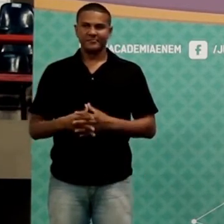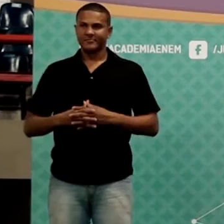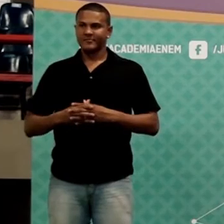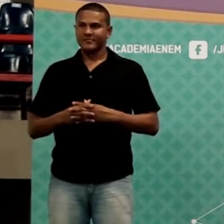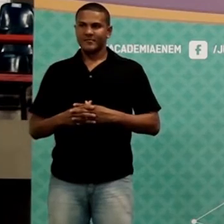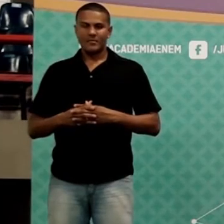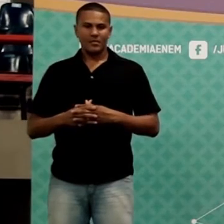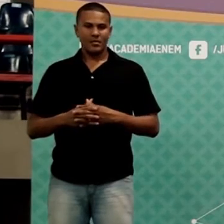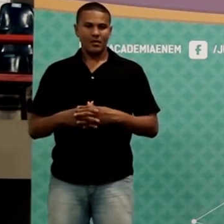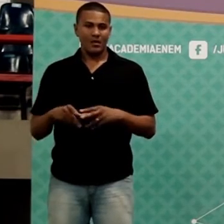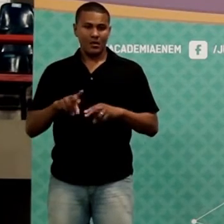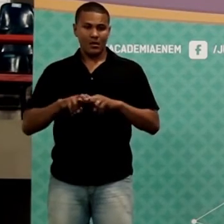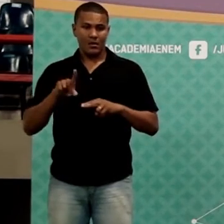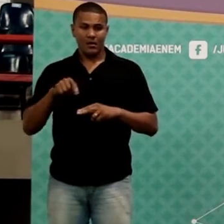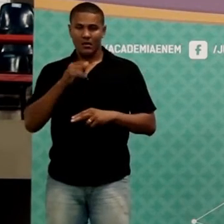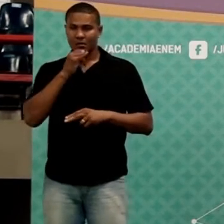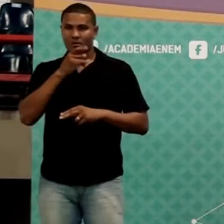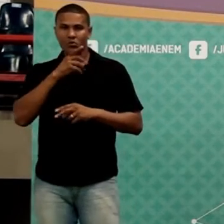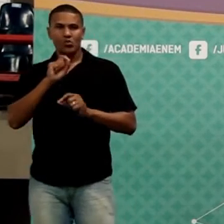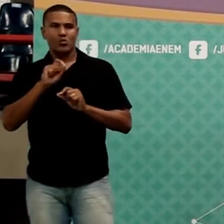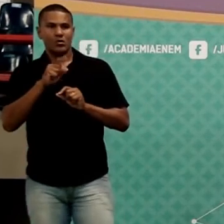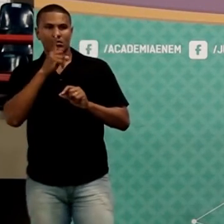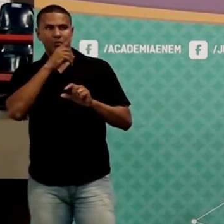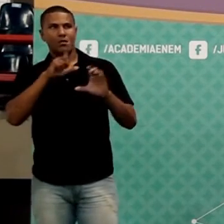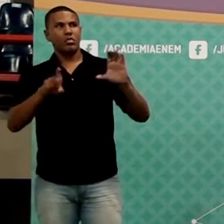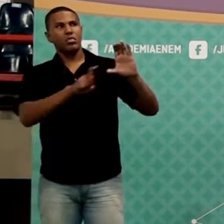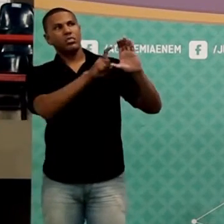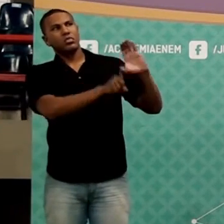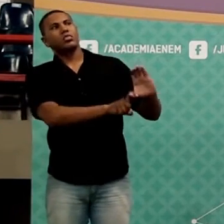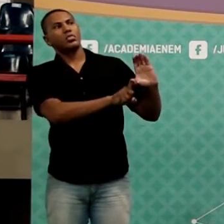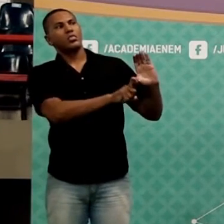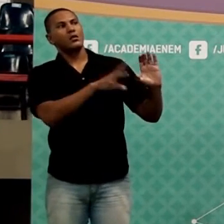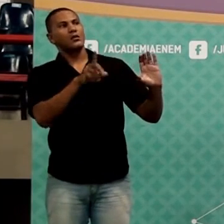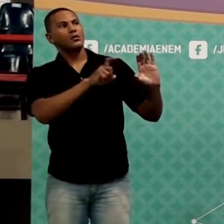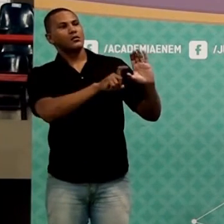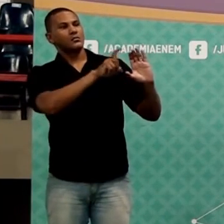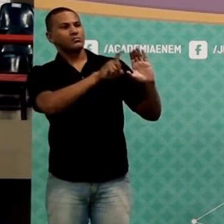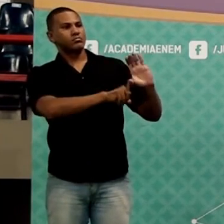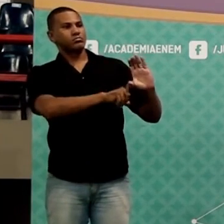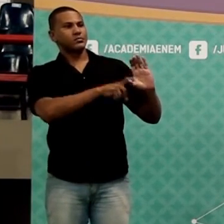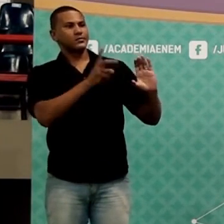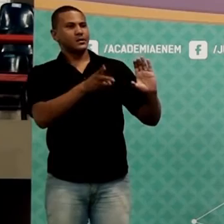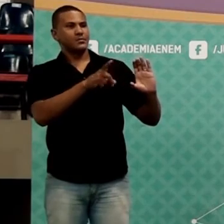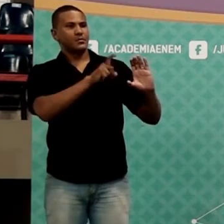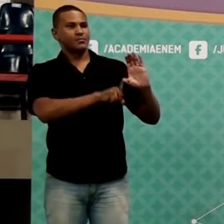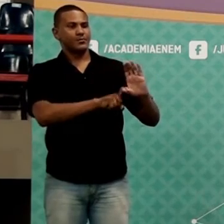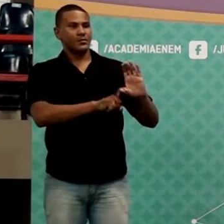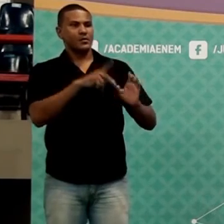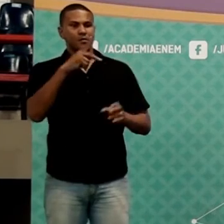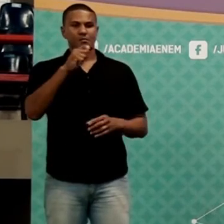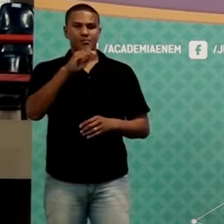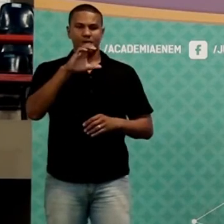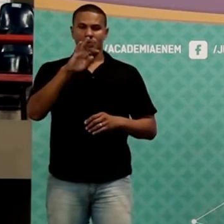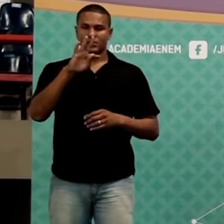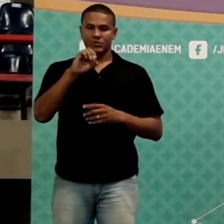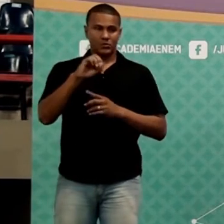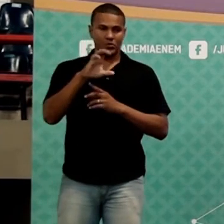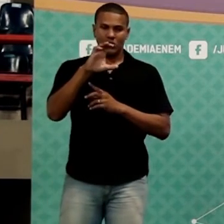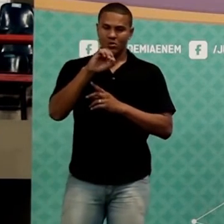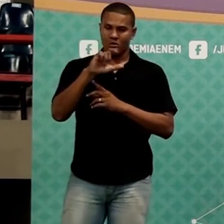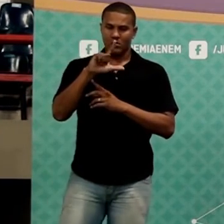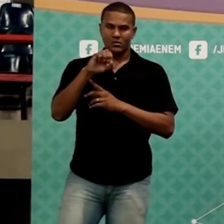tem que ficar preso à metrópole. Como é o nome dessa relação que a colônia fica presa à metrópole? Pacto